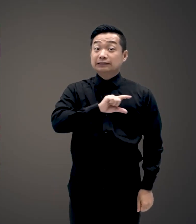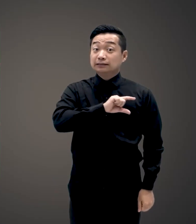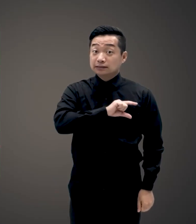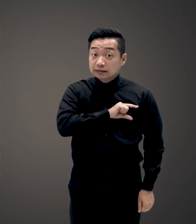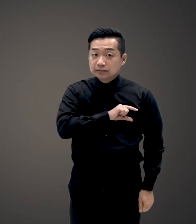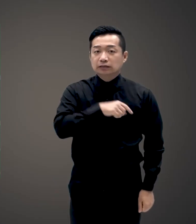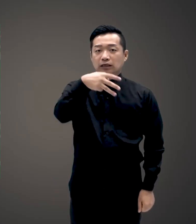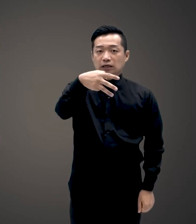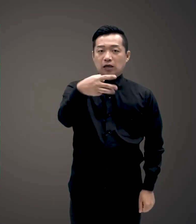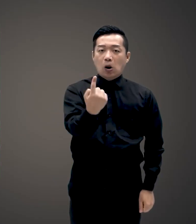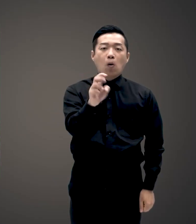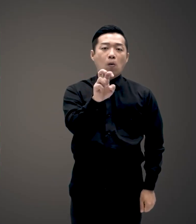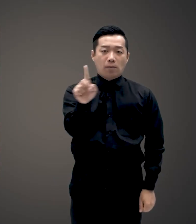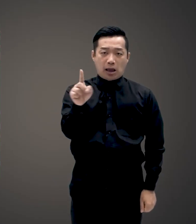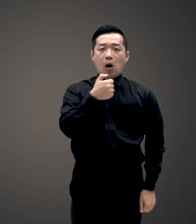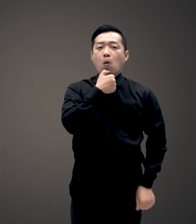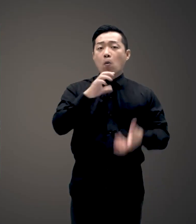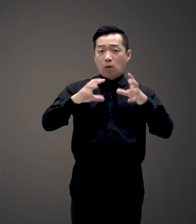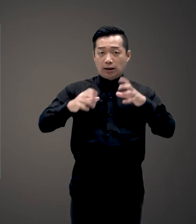바로 로마이다.